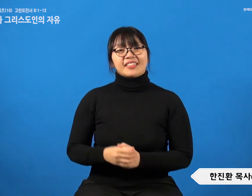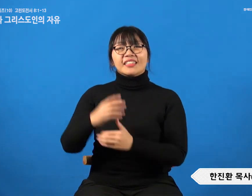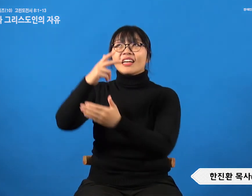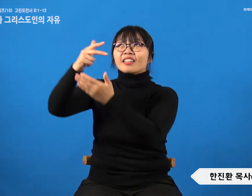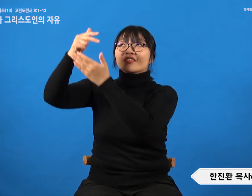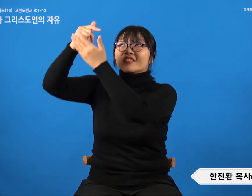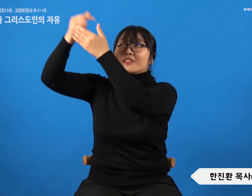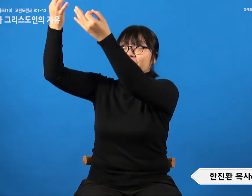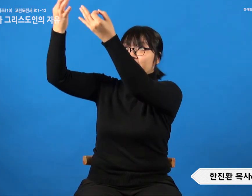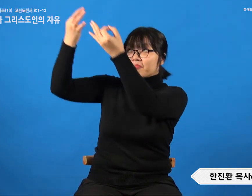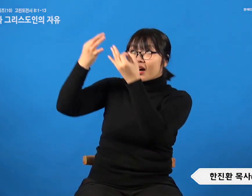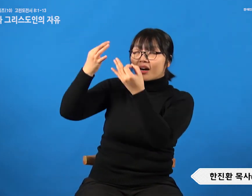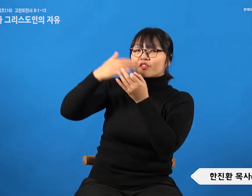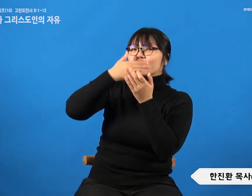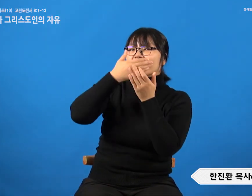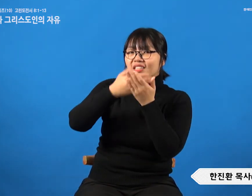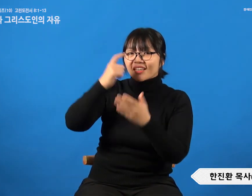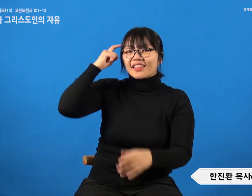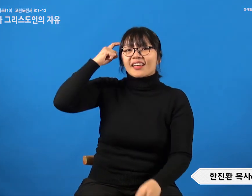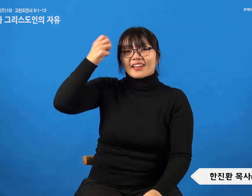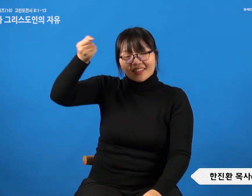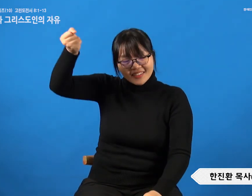하나님께서는 귀하게 보실 것입니다.